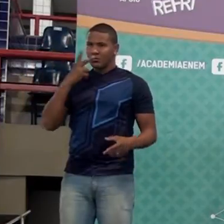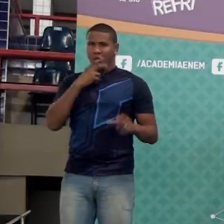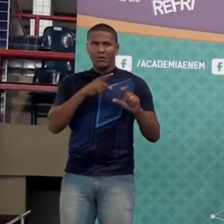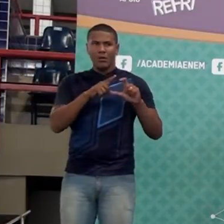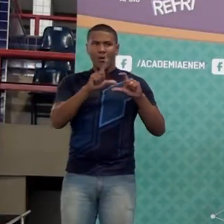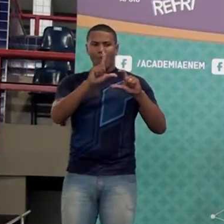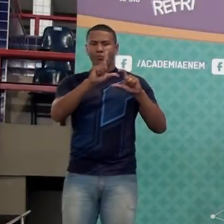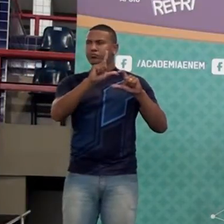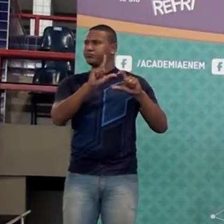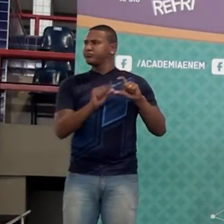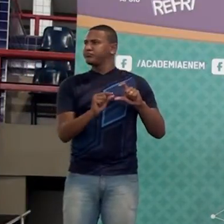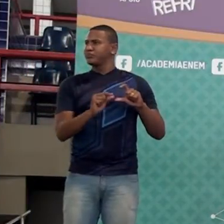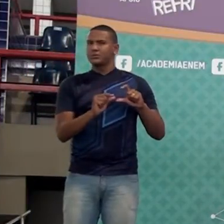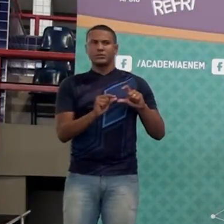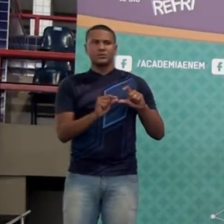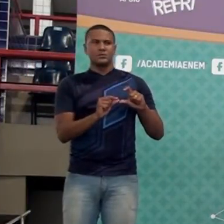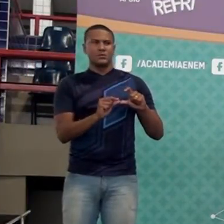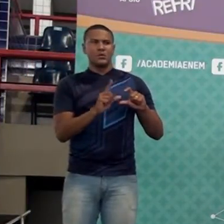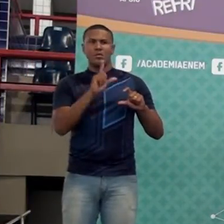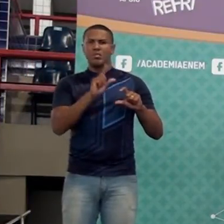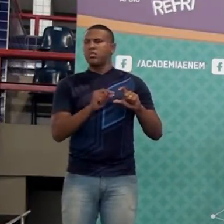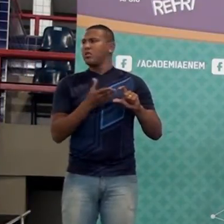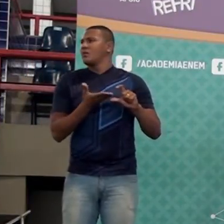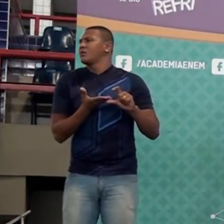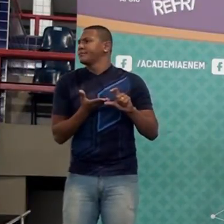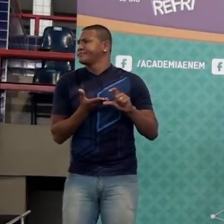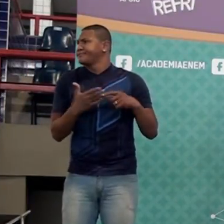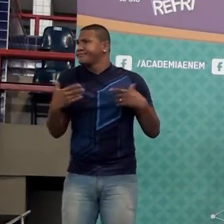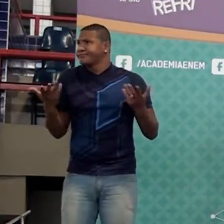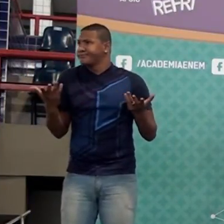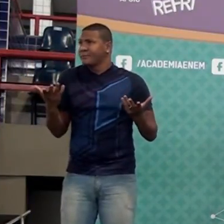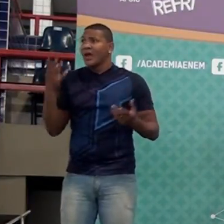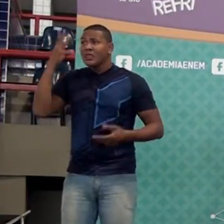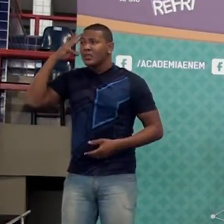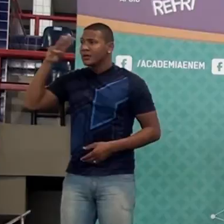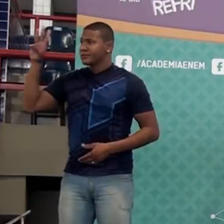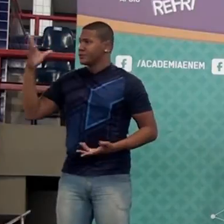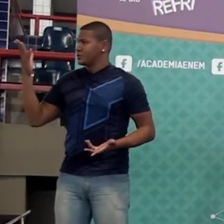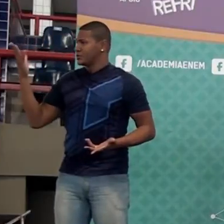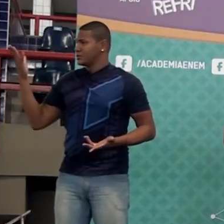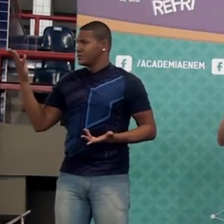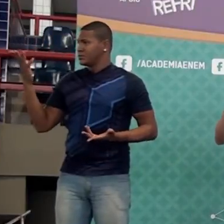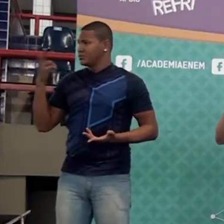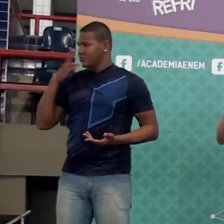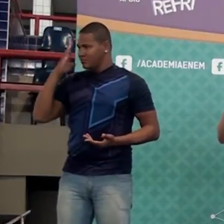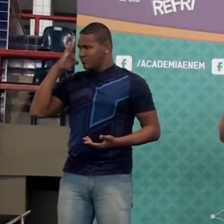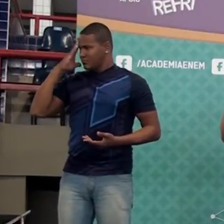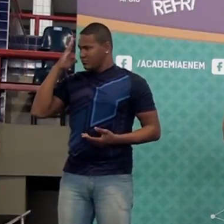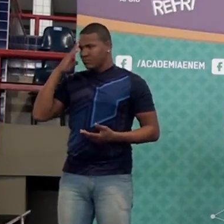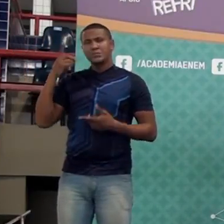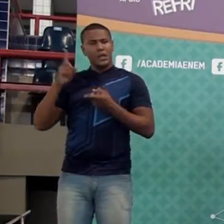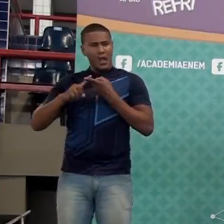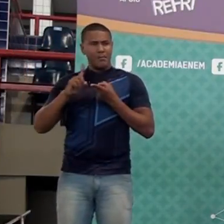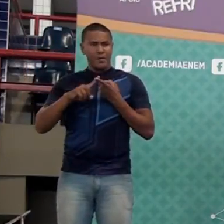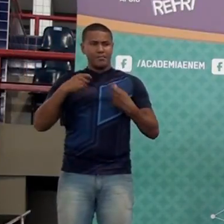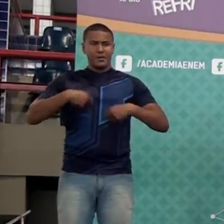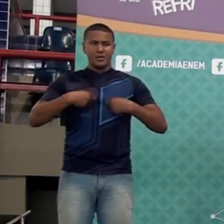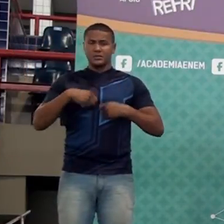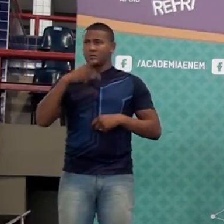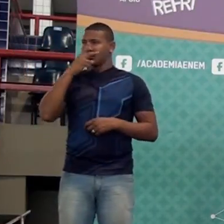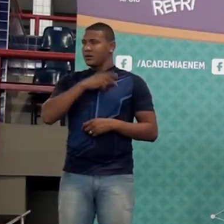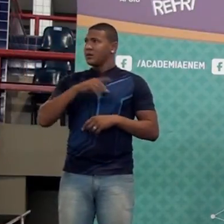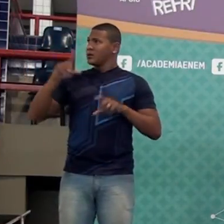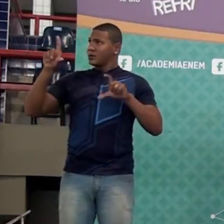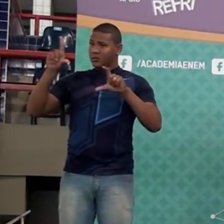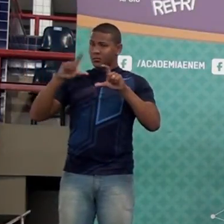de baterias que tenham uma maior capacidade de carga, né? E que também sejam recarregadas